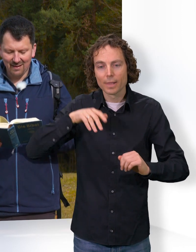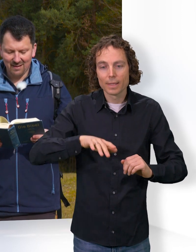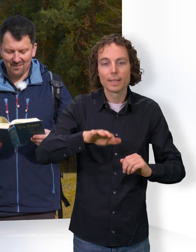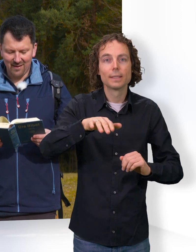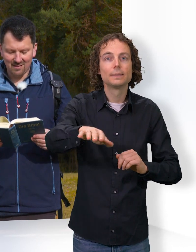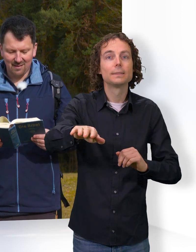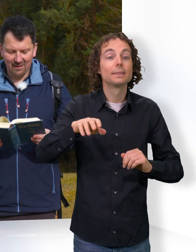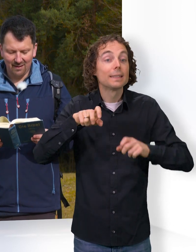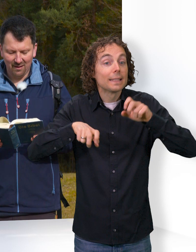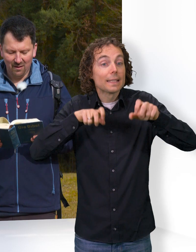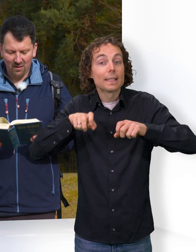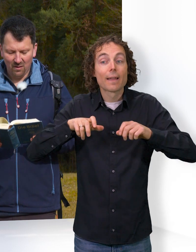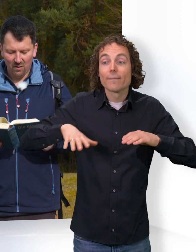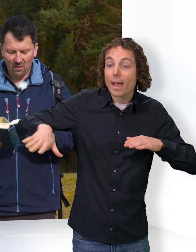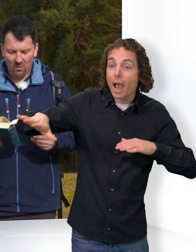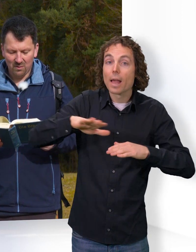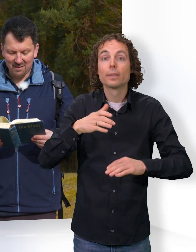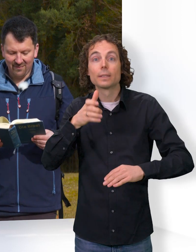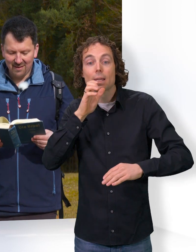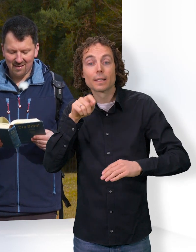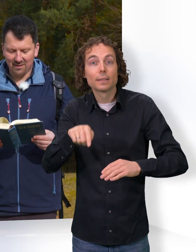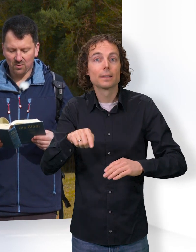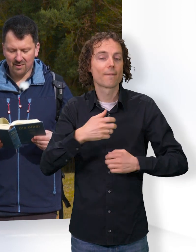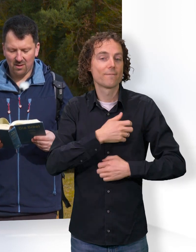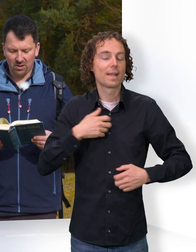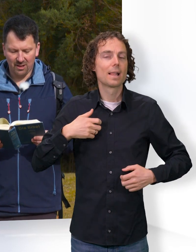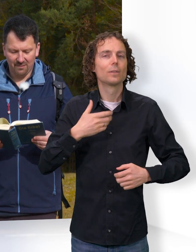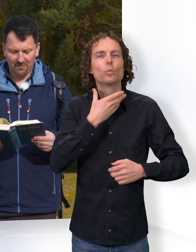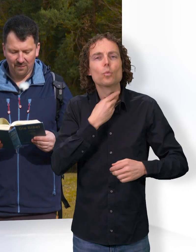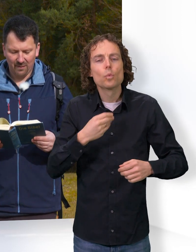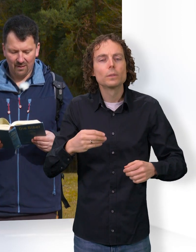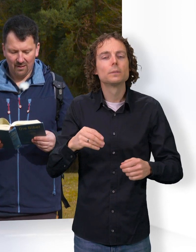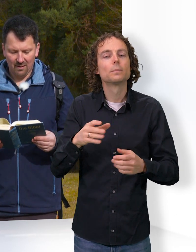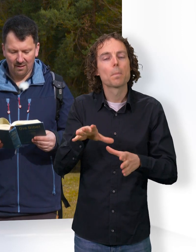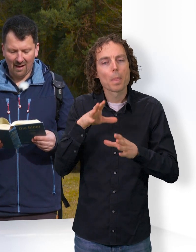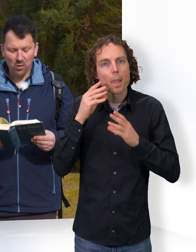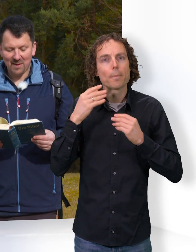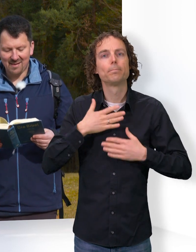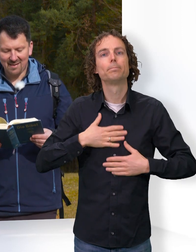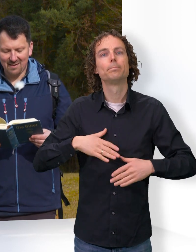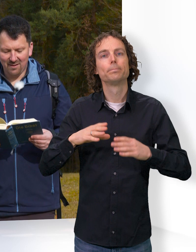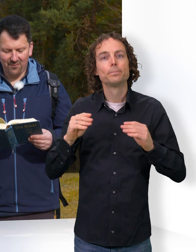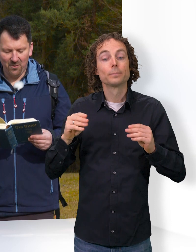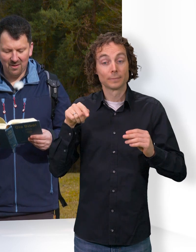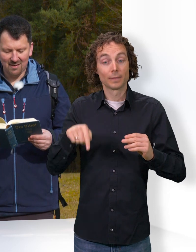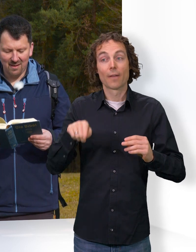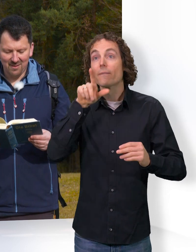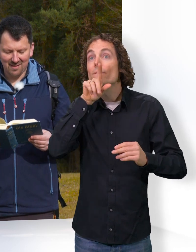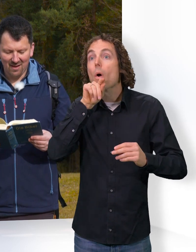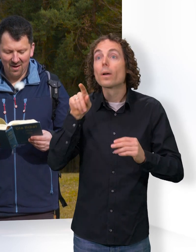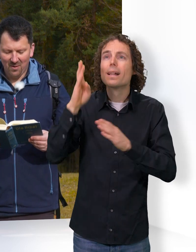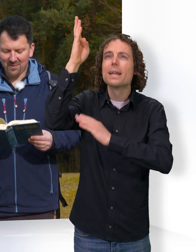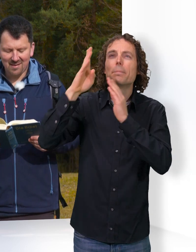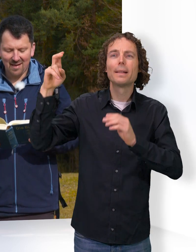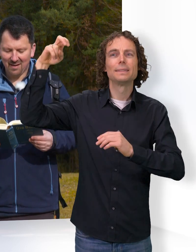alle Tiere des Feldes trinken und das Wild seinen Durst lösche. Darüber sitzen die Vögel des